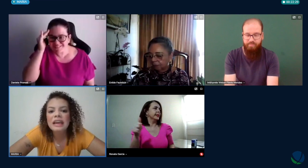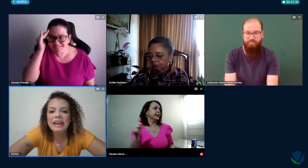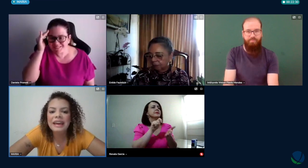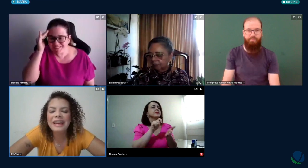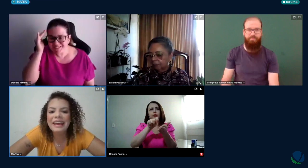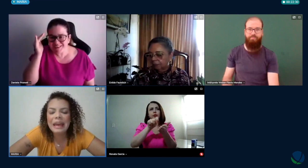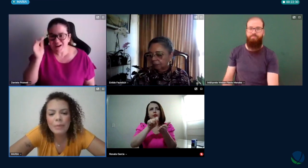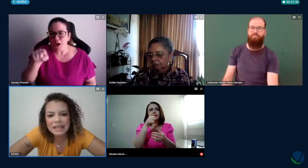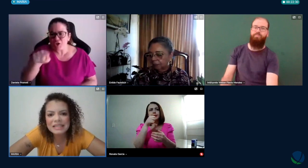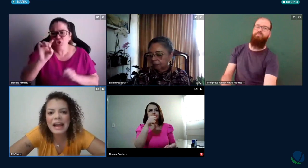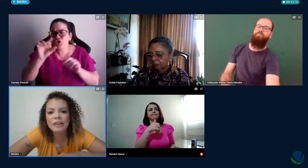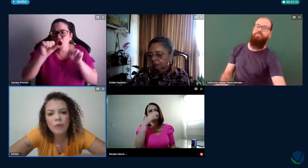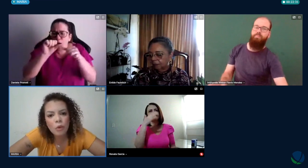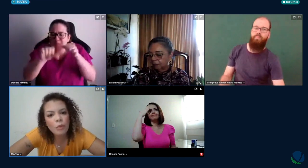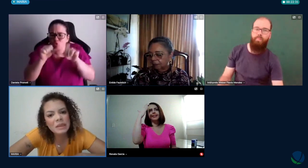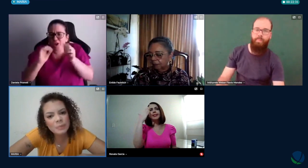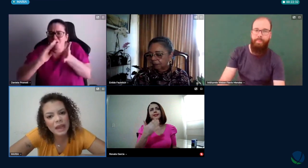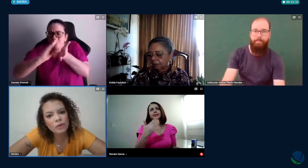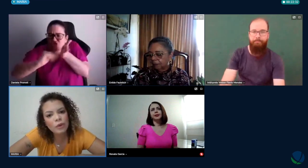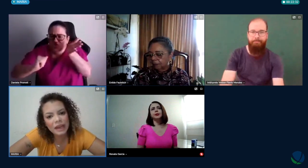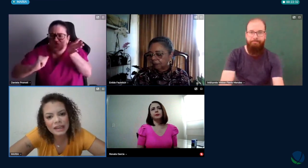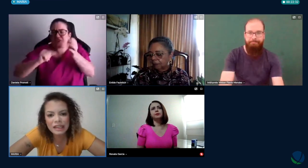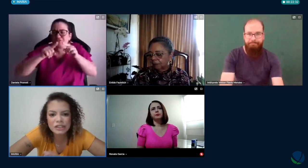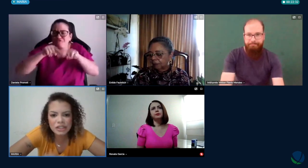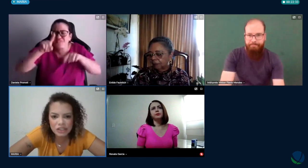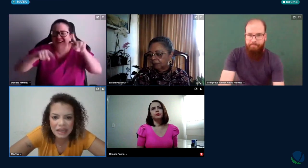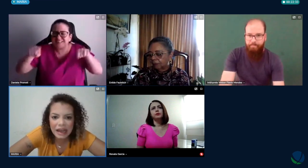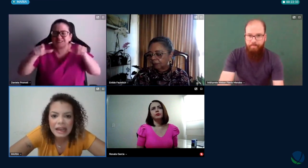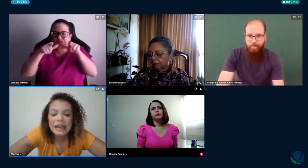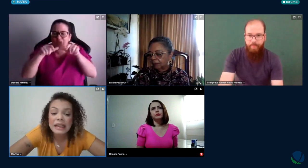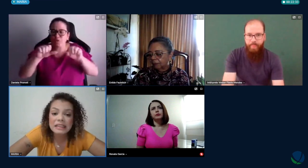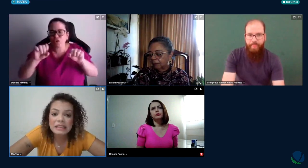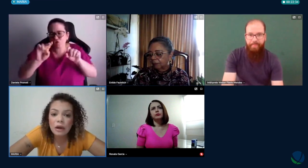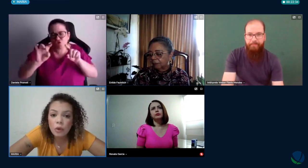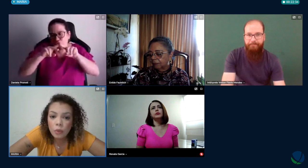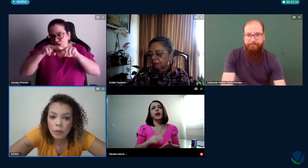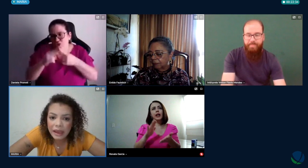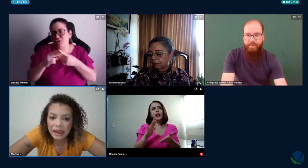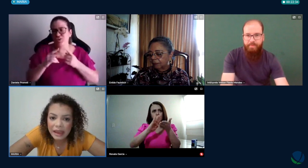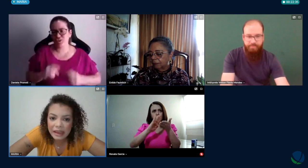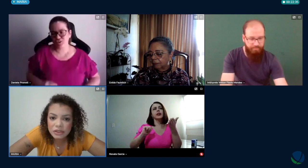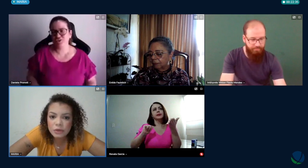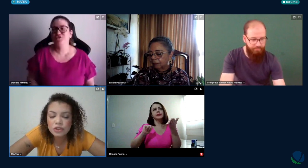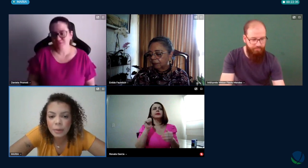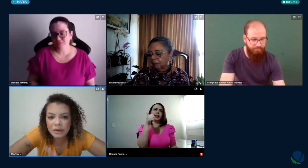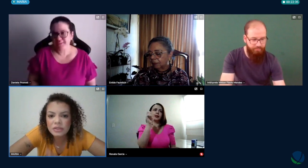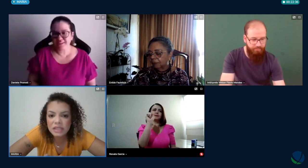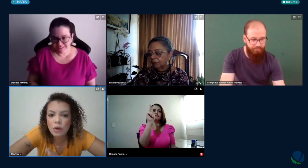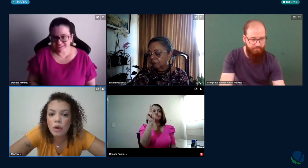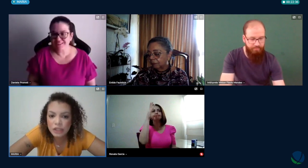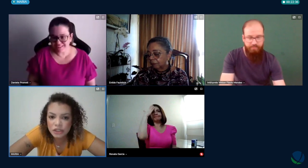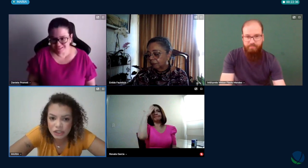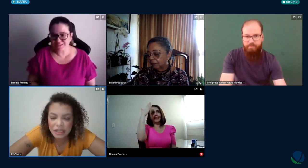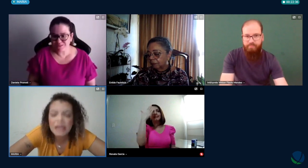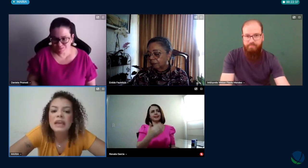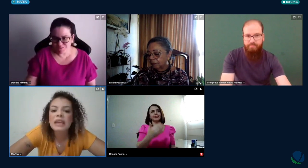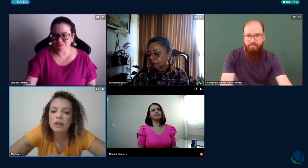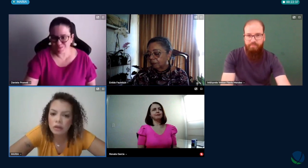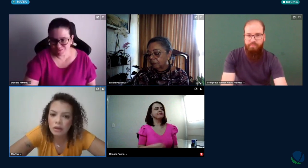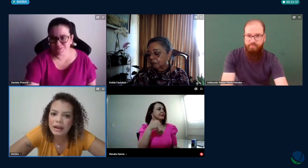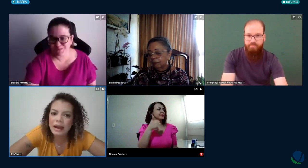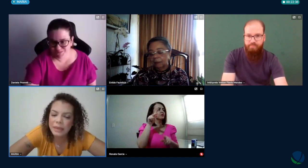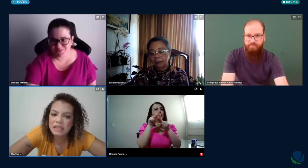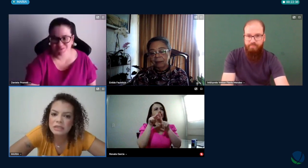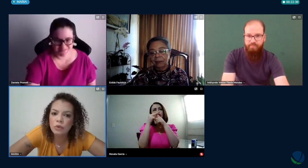certeza, é baseado em algum aspecto ou característica de lá. Então, só para você corrigir